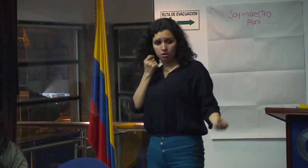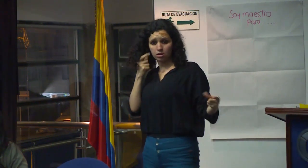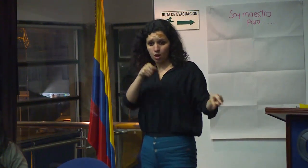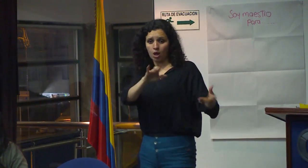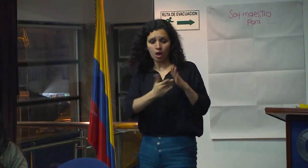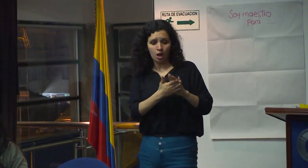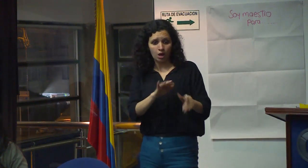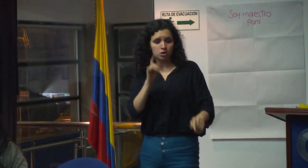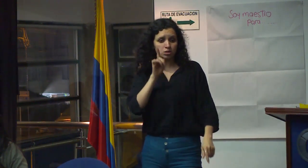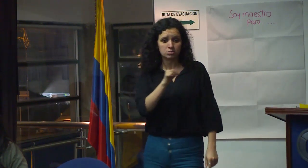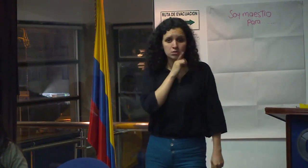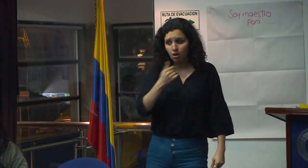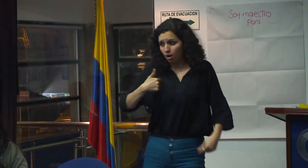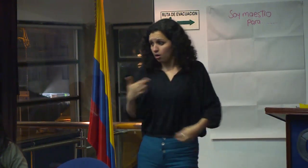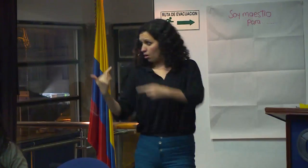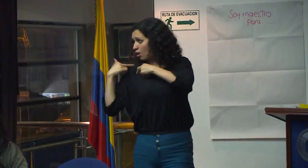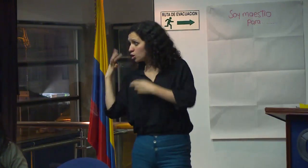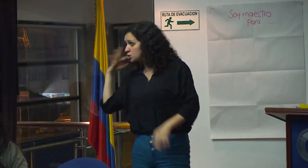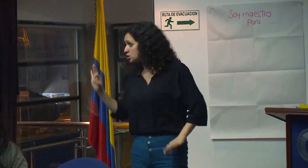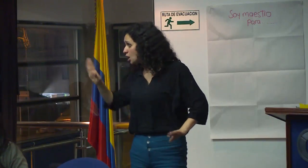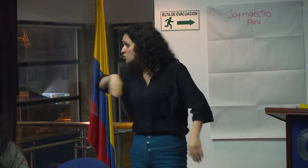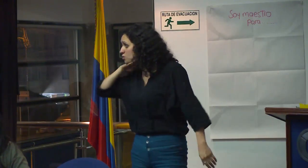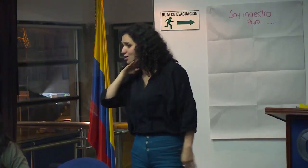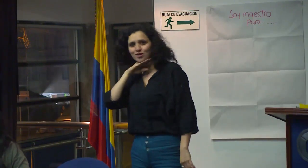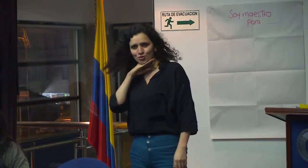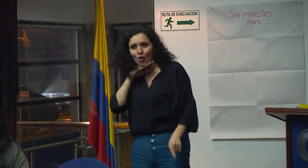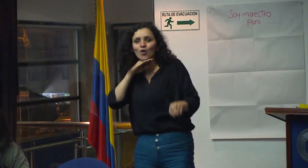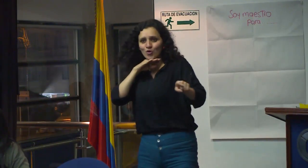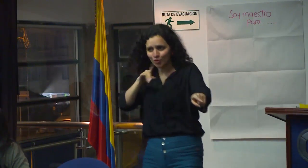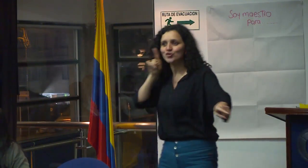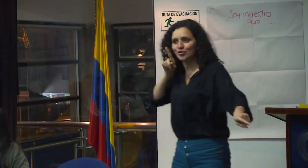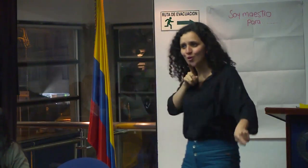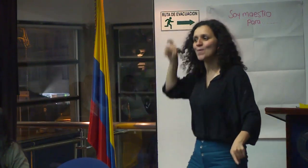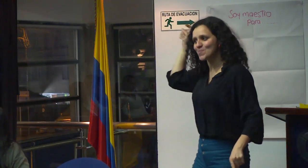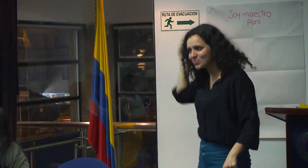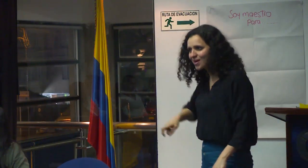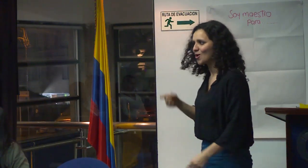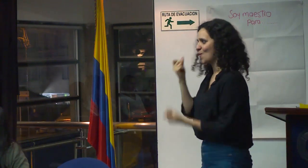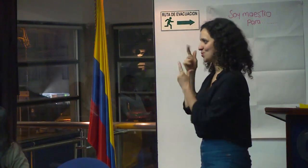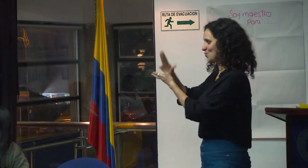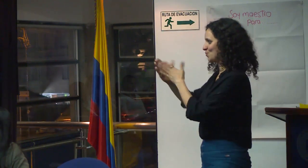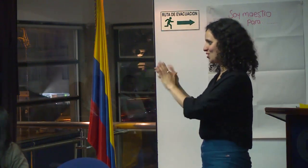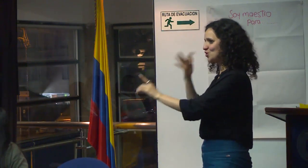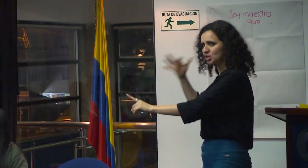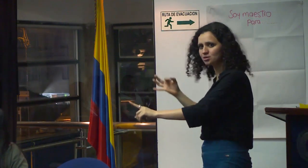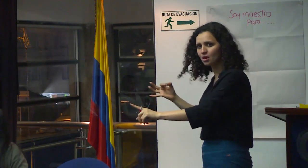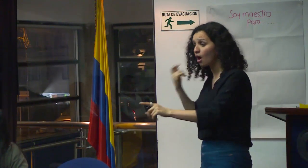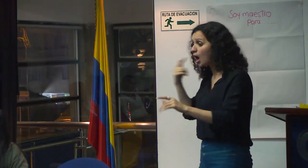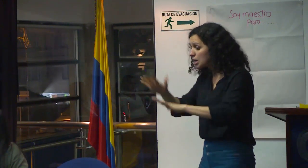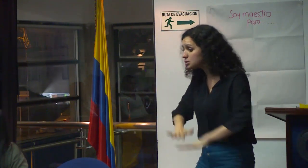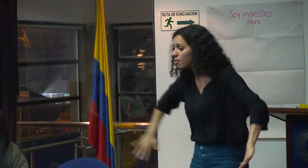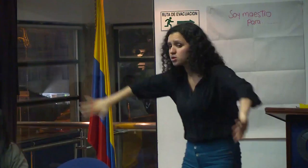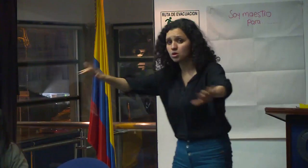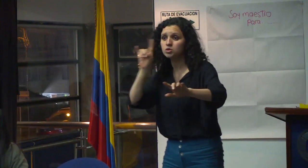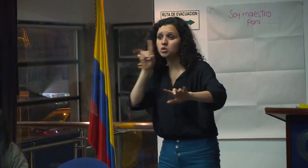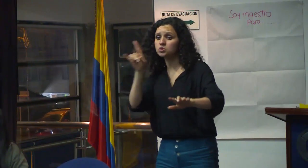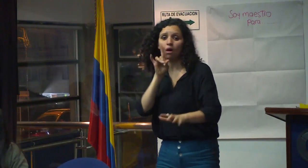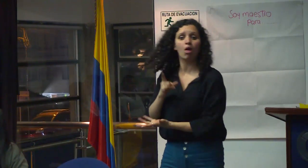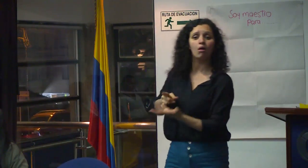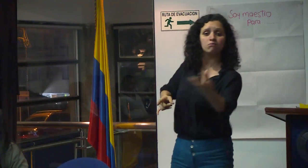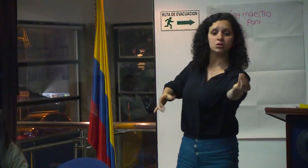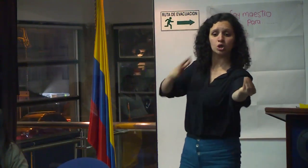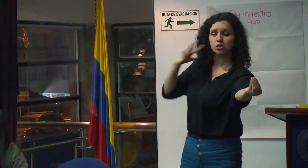es importante que nos comprendan. Vivimos en un espacio común, ¿sí? Vivimos en un espacio común. Entonces,